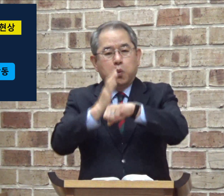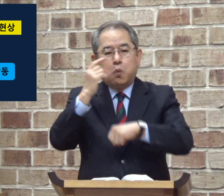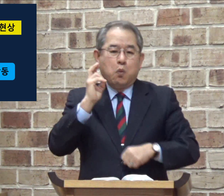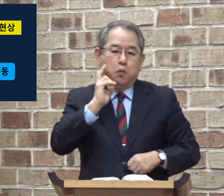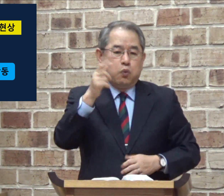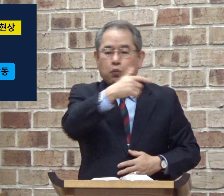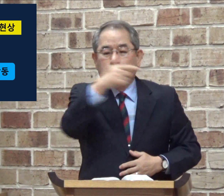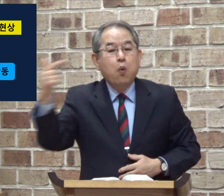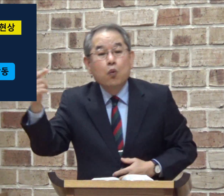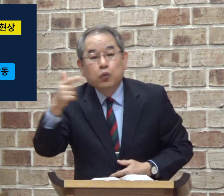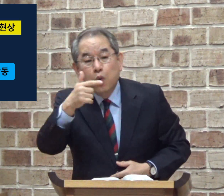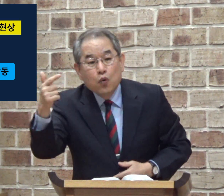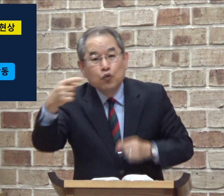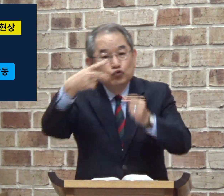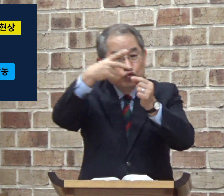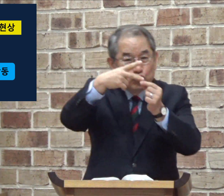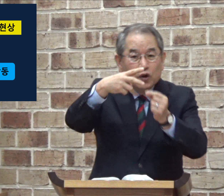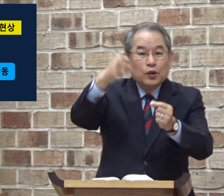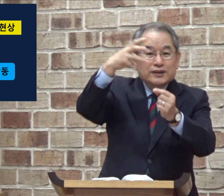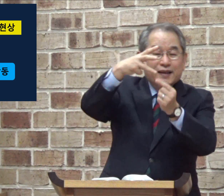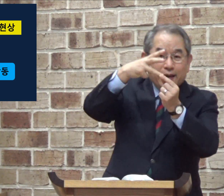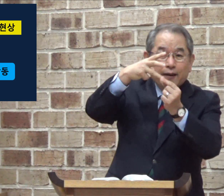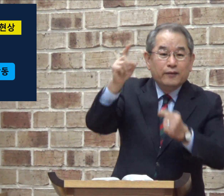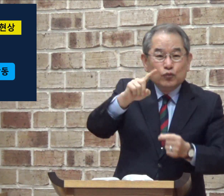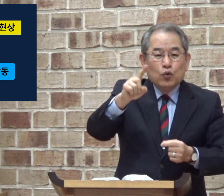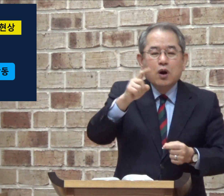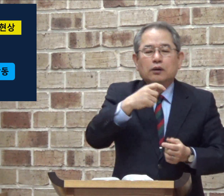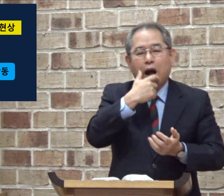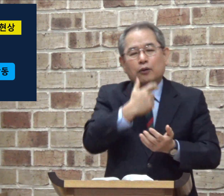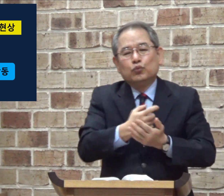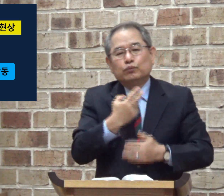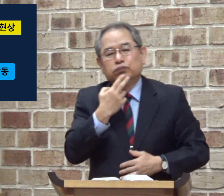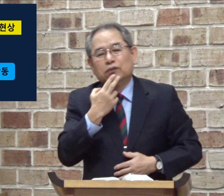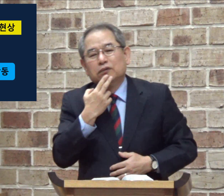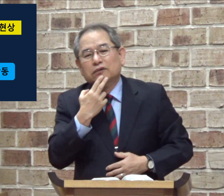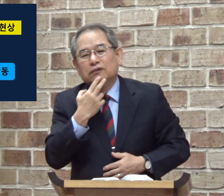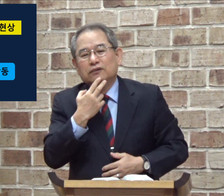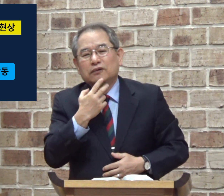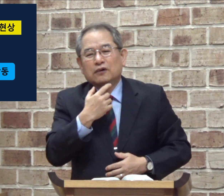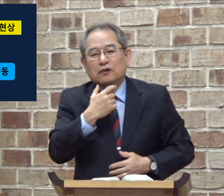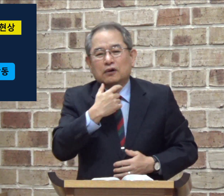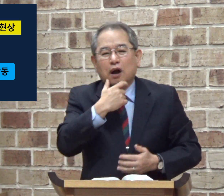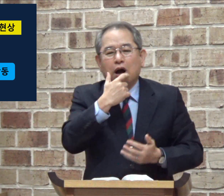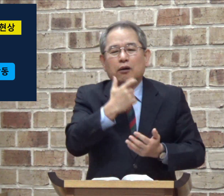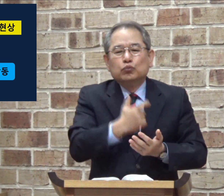정말 그 속으로는 자기의 책임이 맞는데도 자기의 책임을 회피하려는 현상들이 일어납니다.